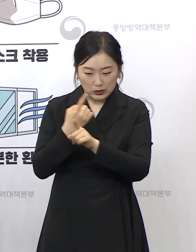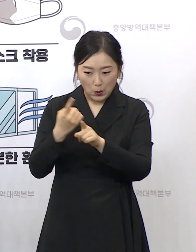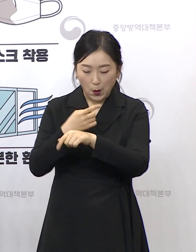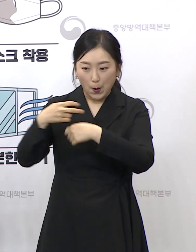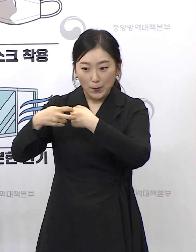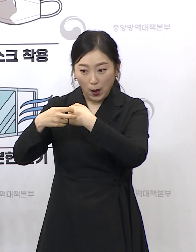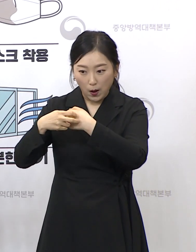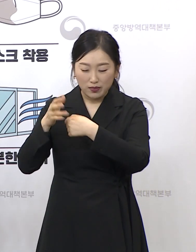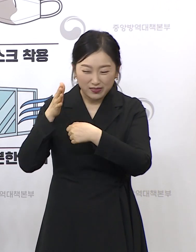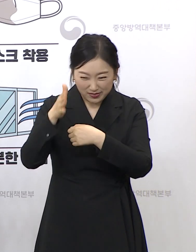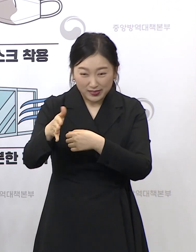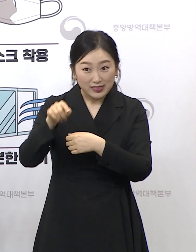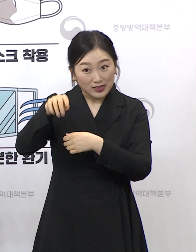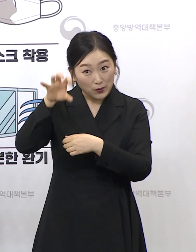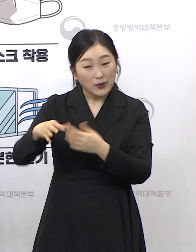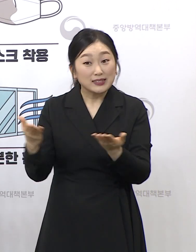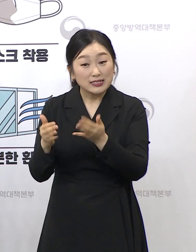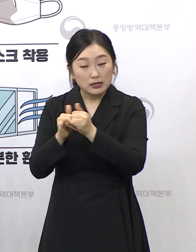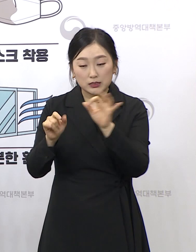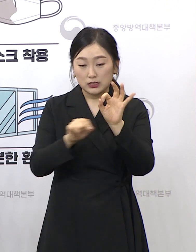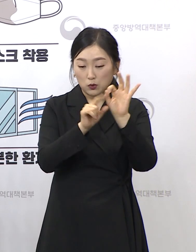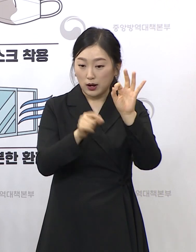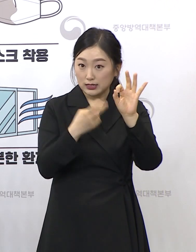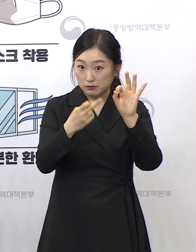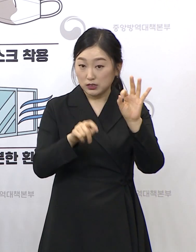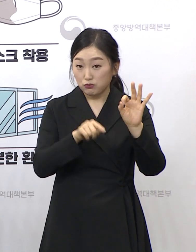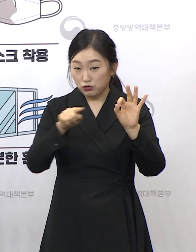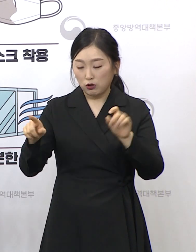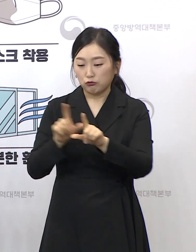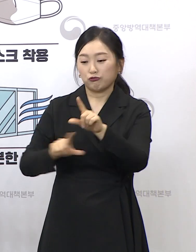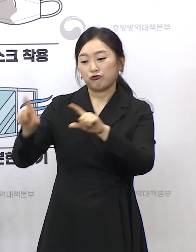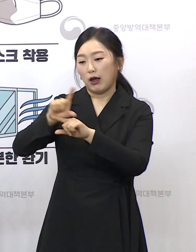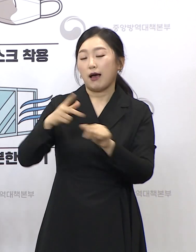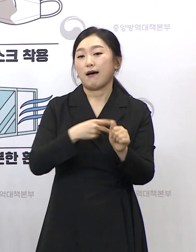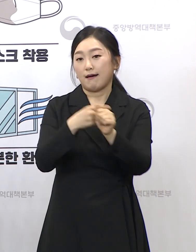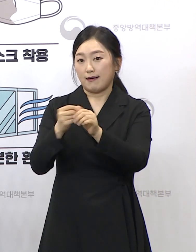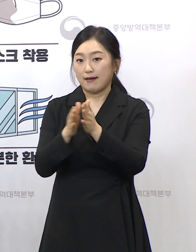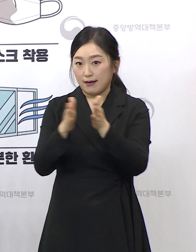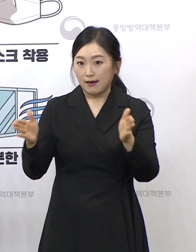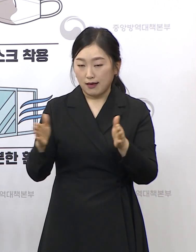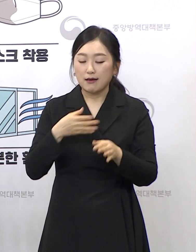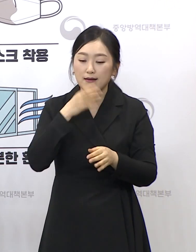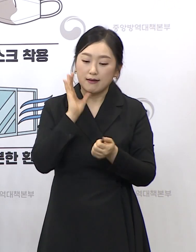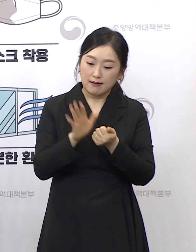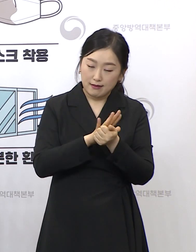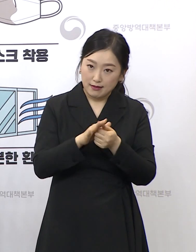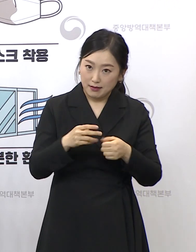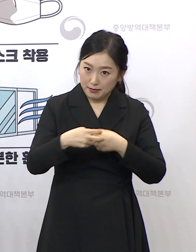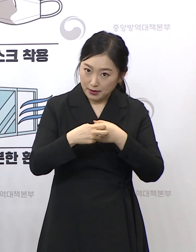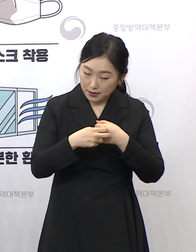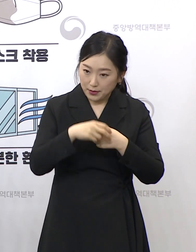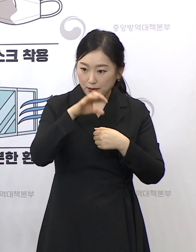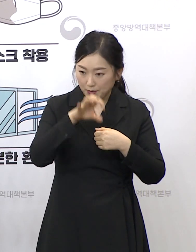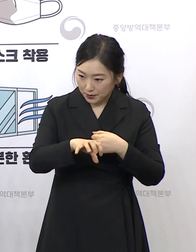종사자는 10월 12일부터 추가 접종을 시작하였고 요양병원 그리고 시설의